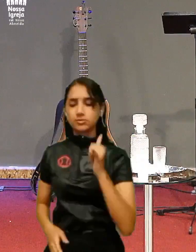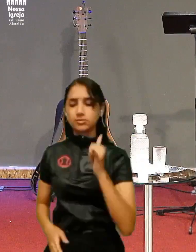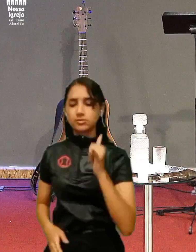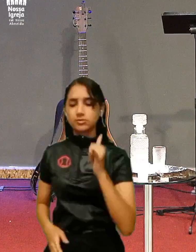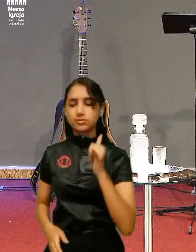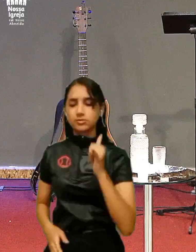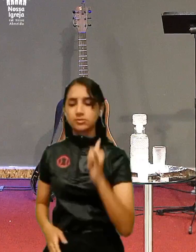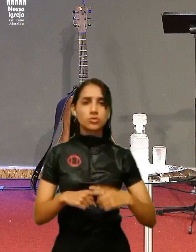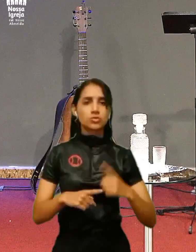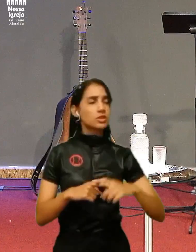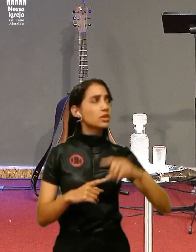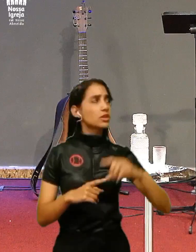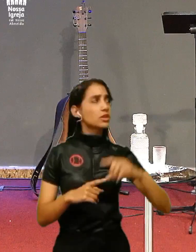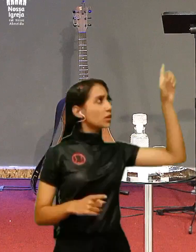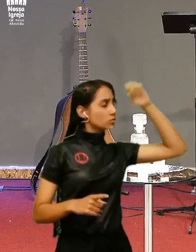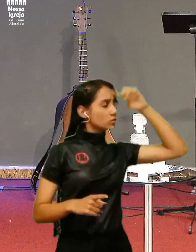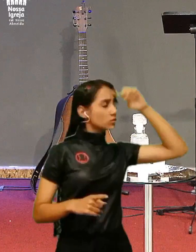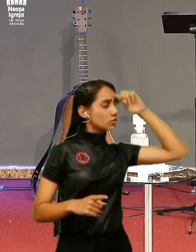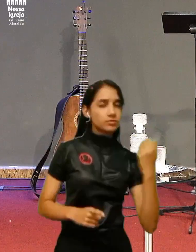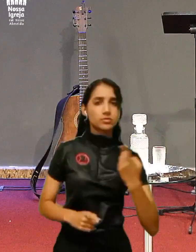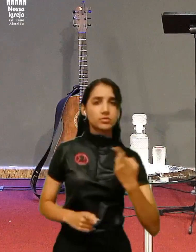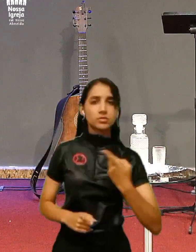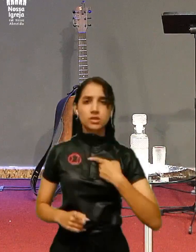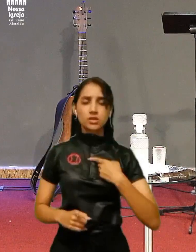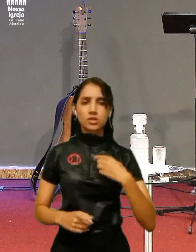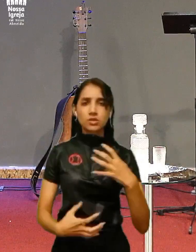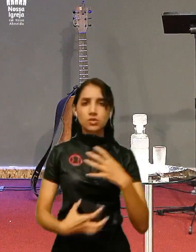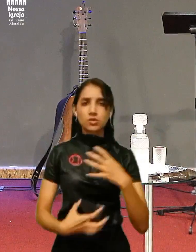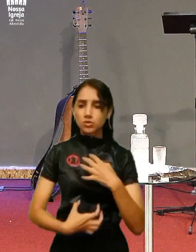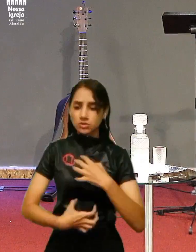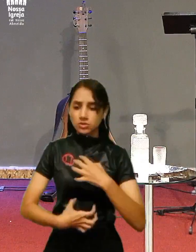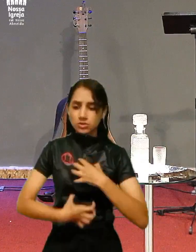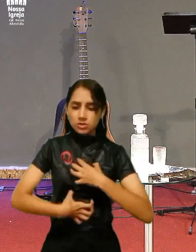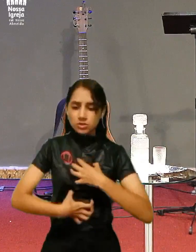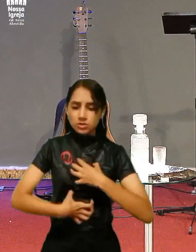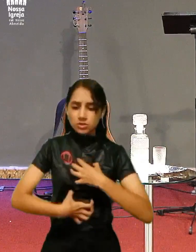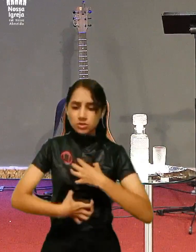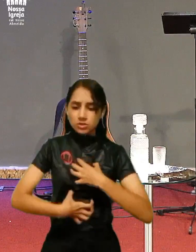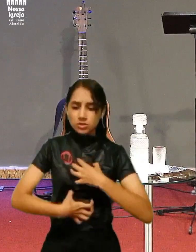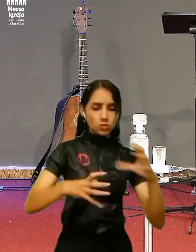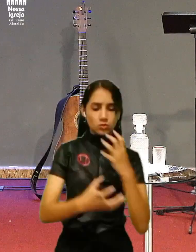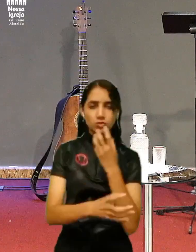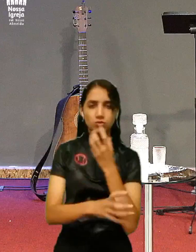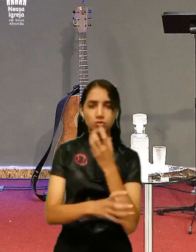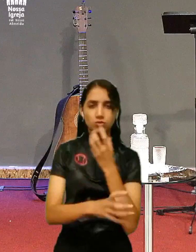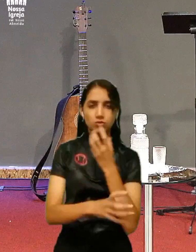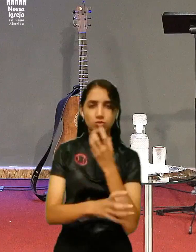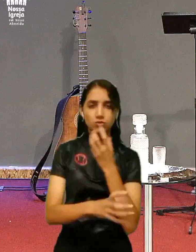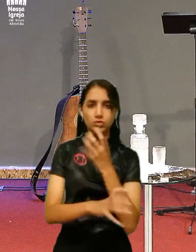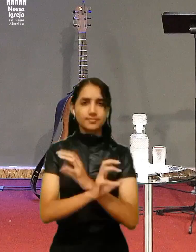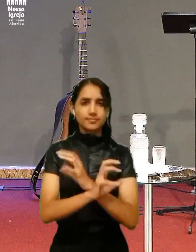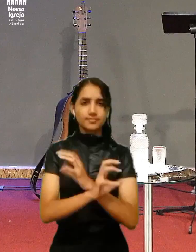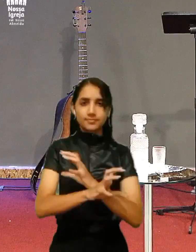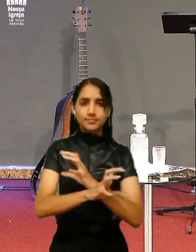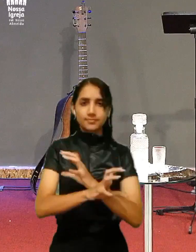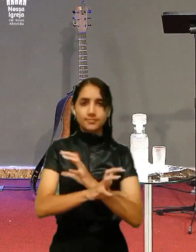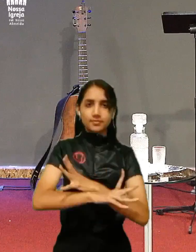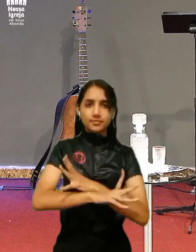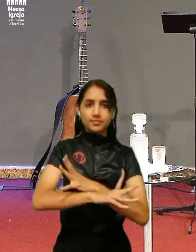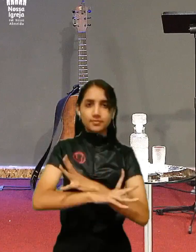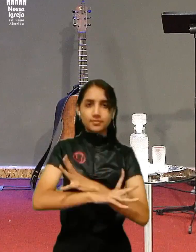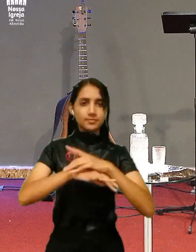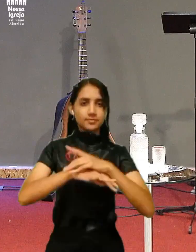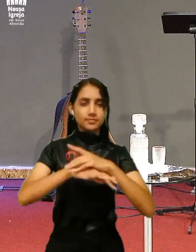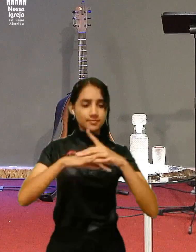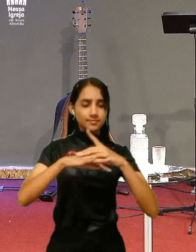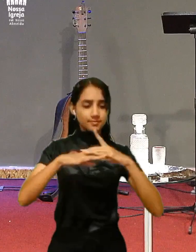ordenado. Enquanto eu profetizava, houve um ruído, um barulho de ossos que batiam contra ossos e se ajuntavam, cada